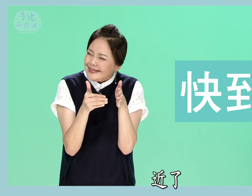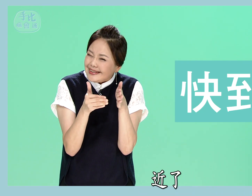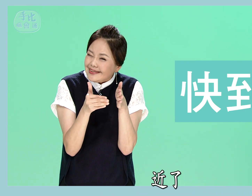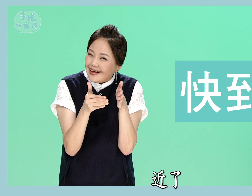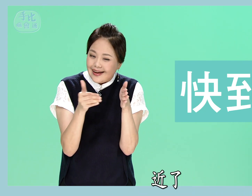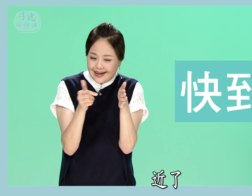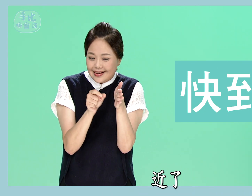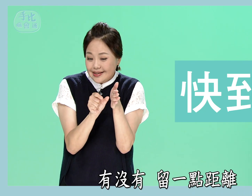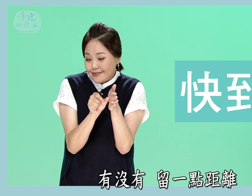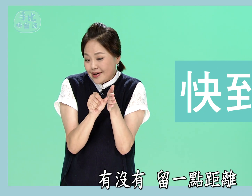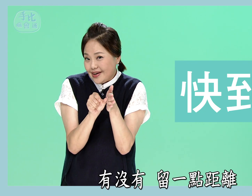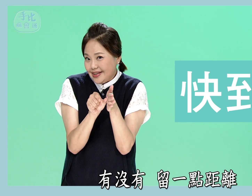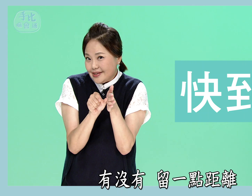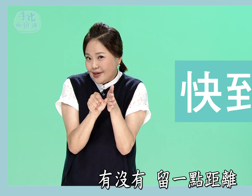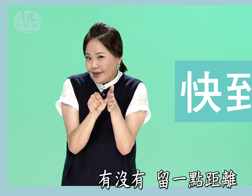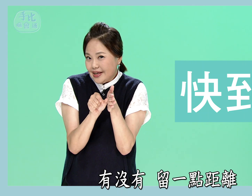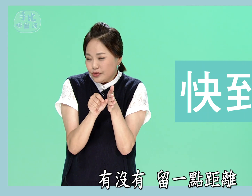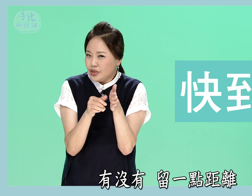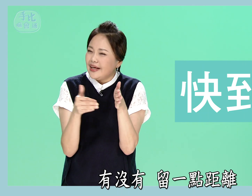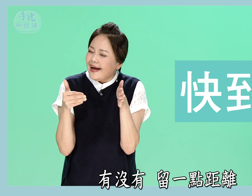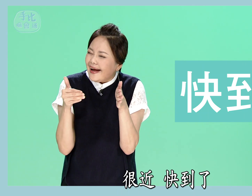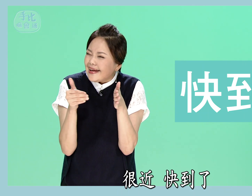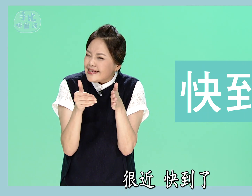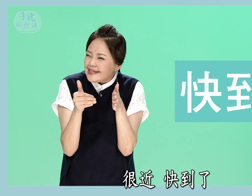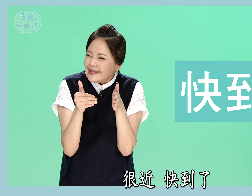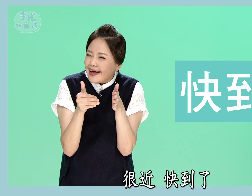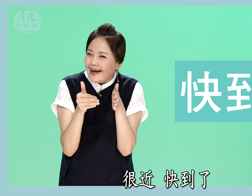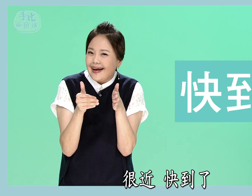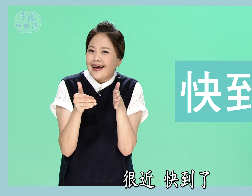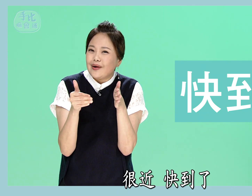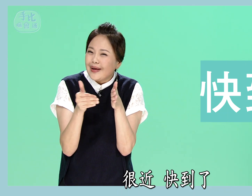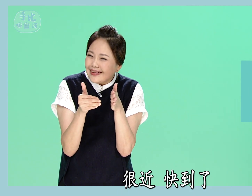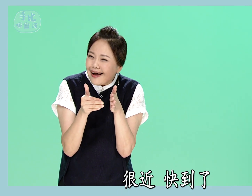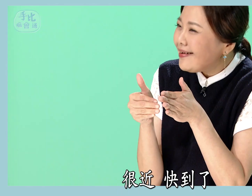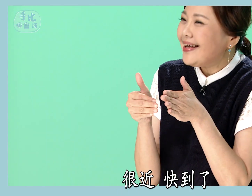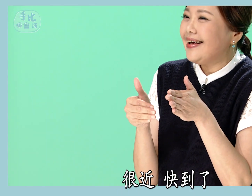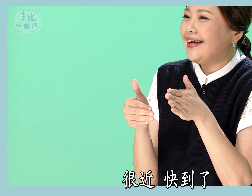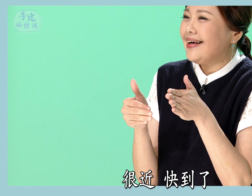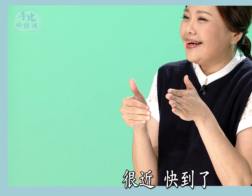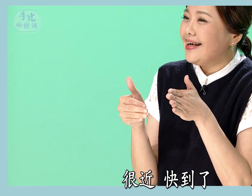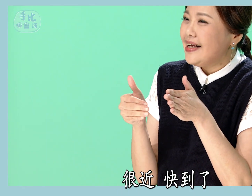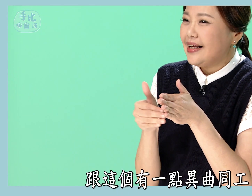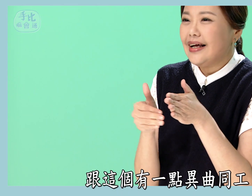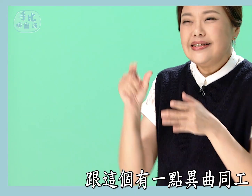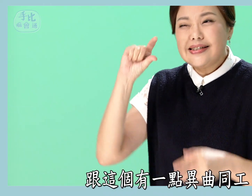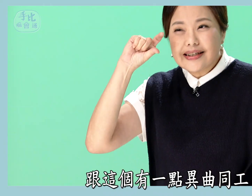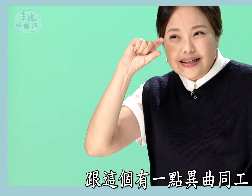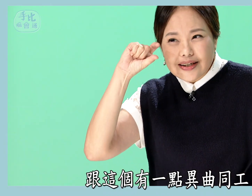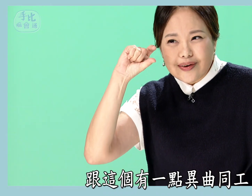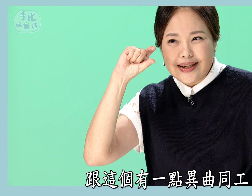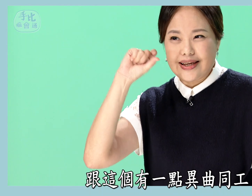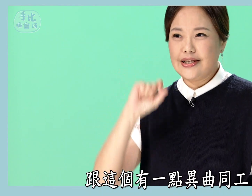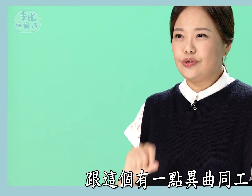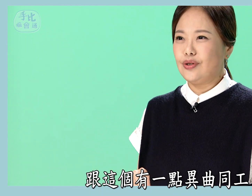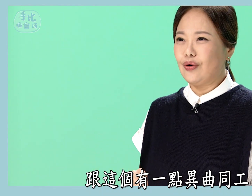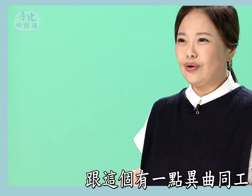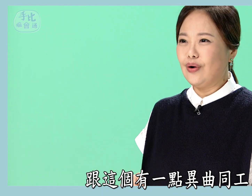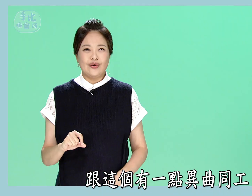近了，那有点留一点距离，很近呐，快到了，跟这个有一点异曲同工，